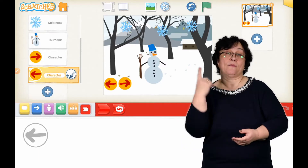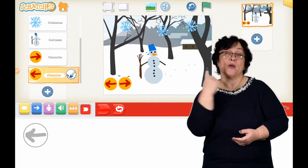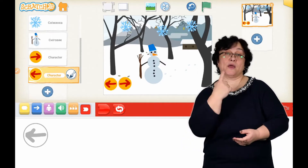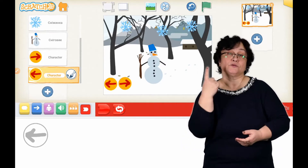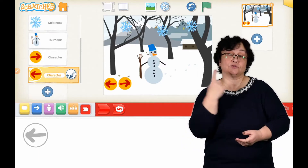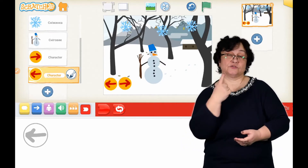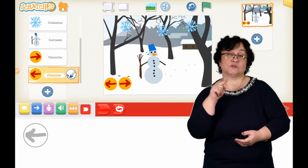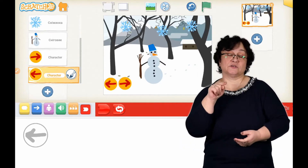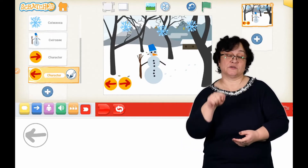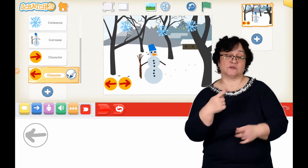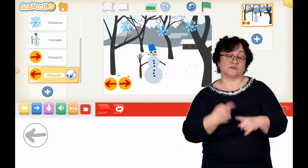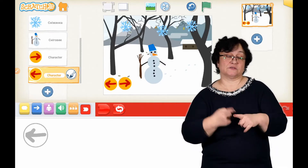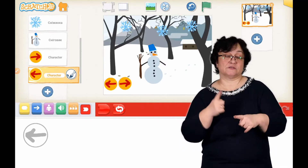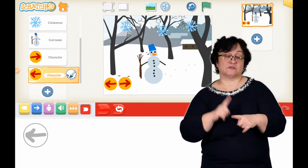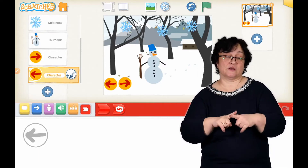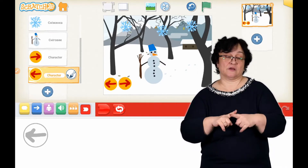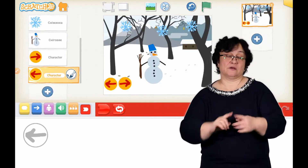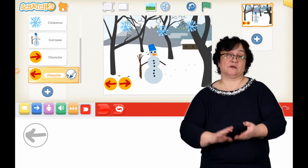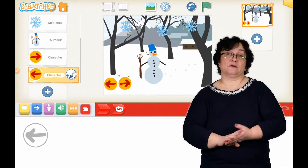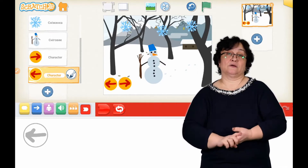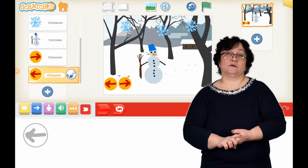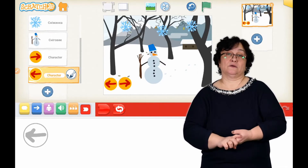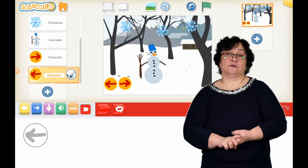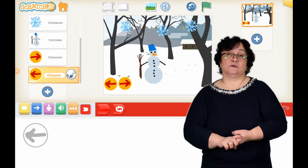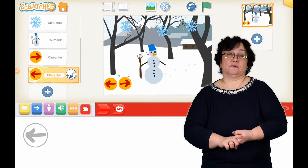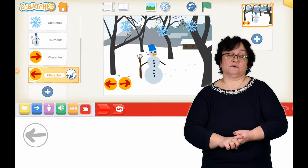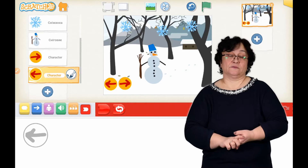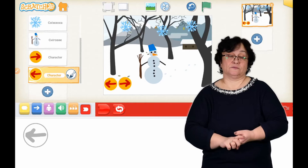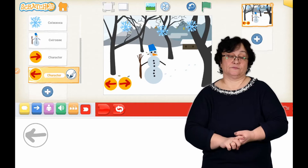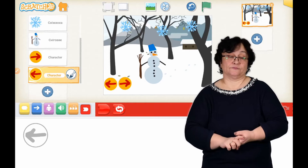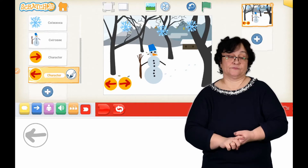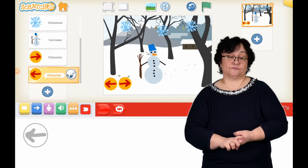Отже, перший з них – це.